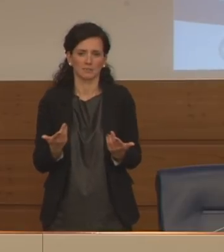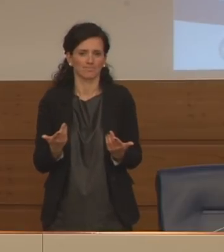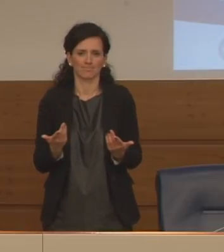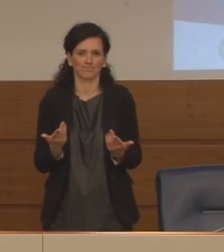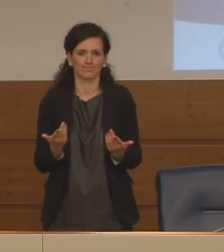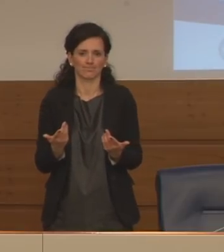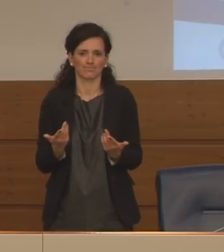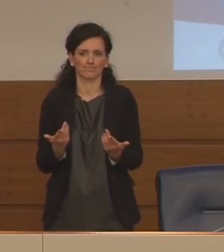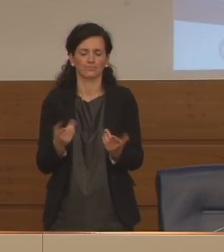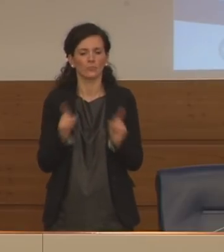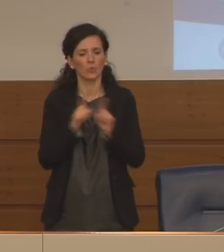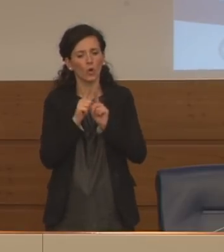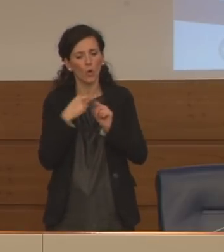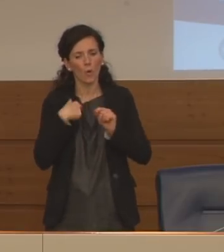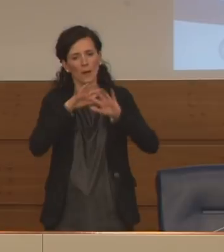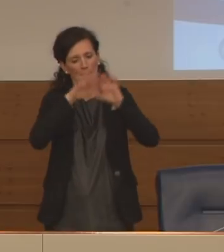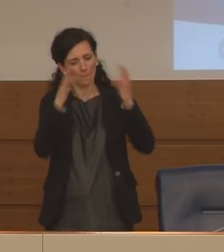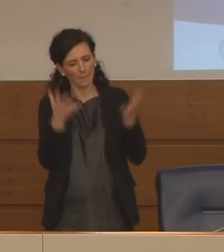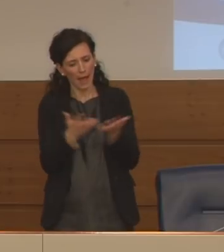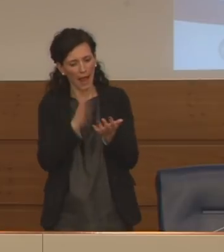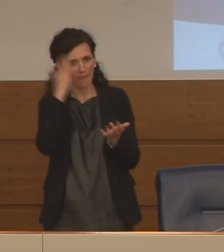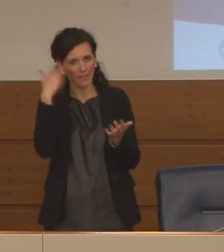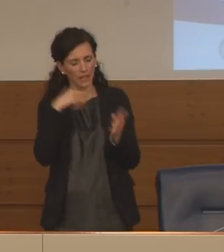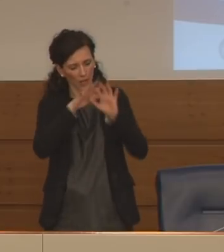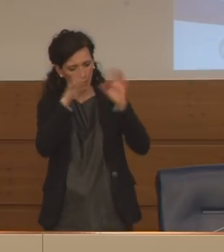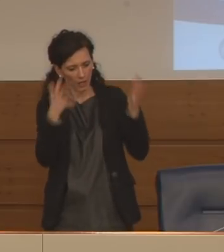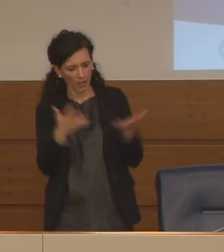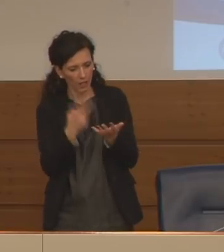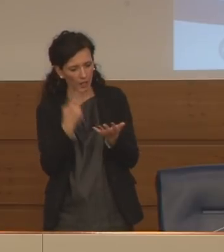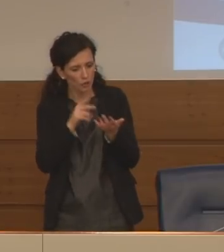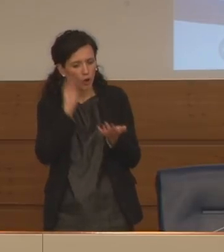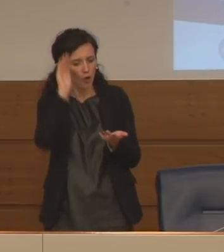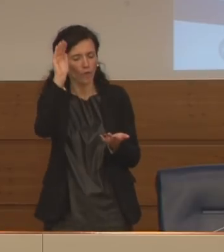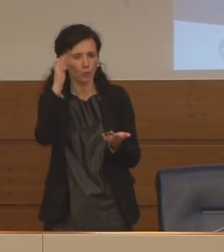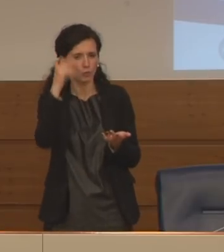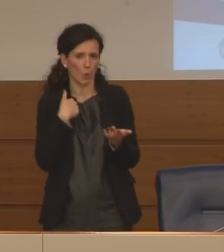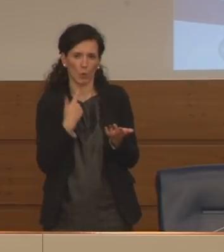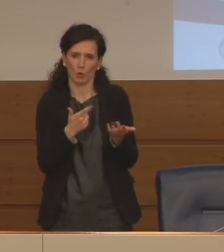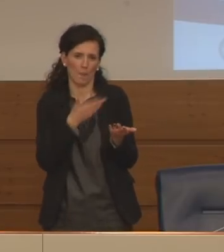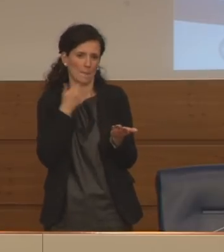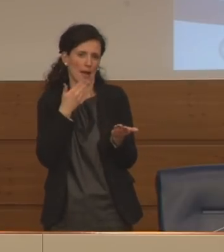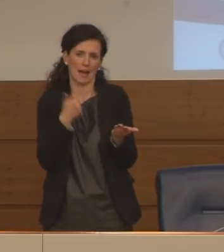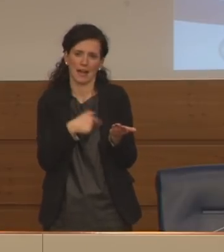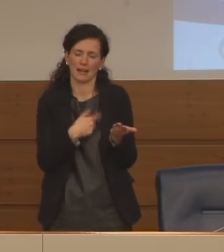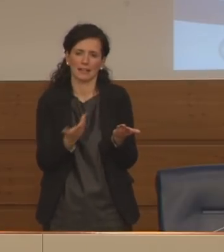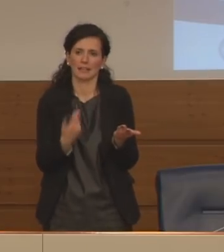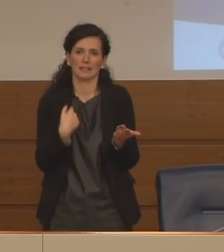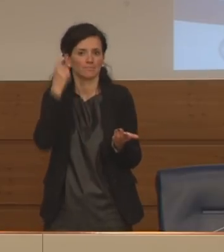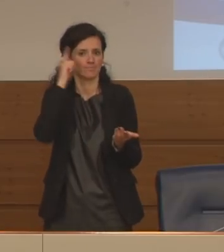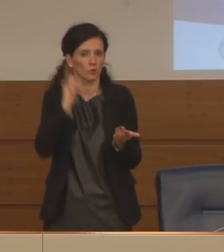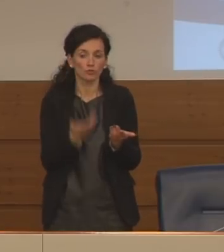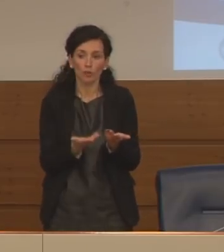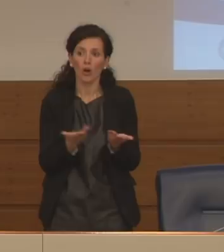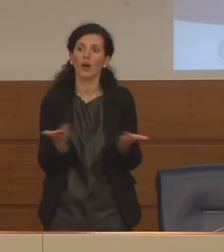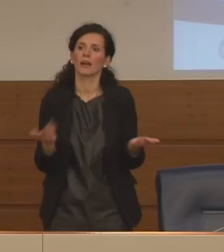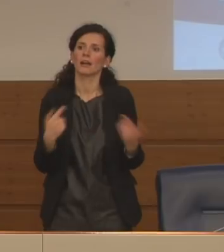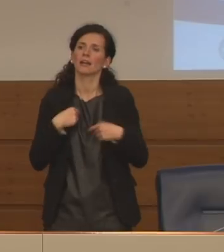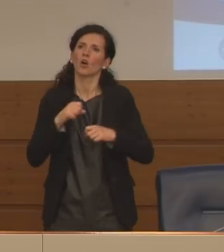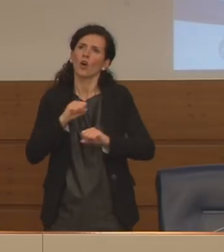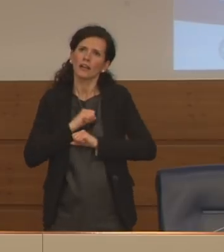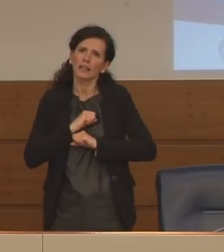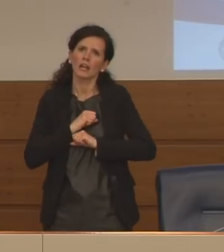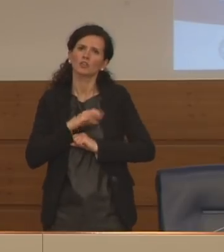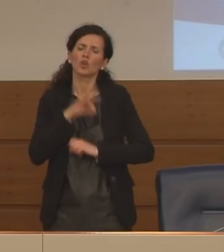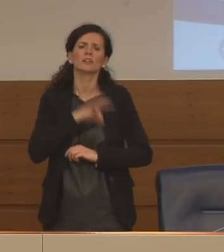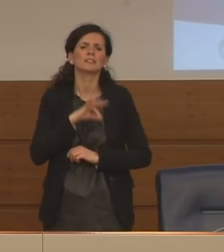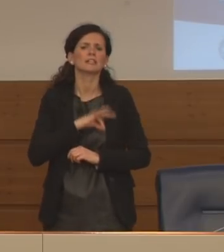la palla la palla di vetro che che interpreta questo io credo che sia più interessante vedere come certamente c'è